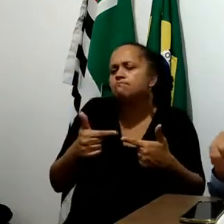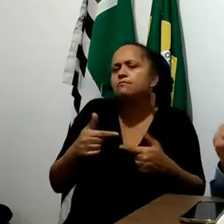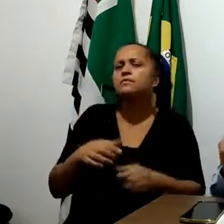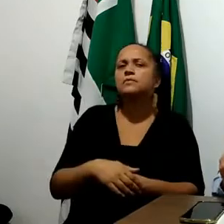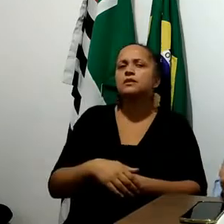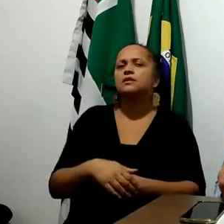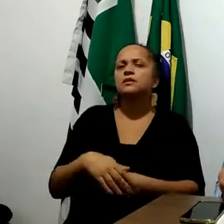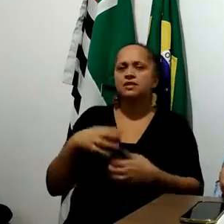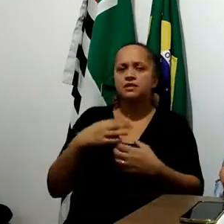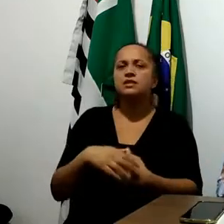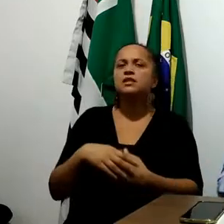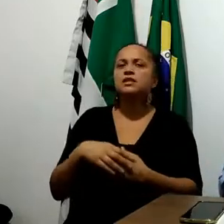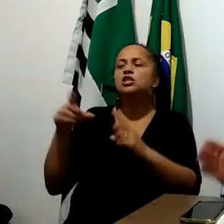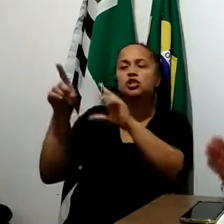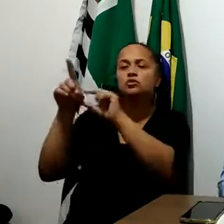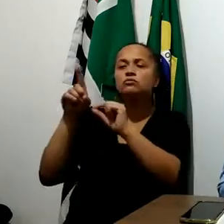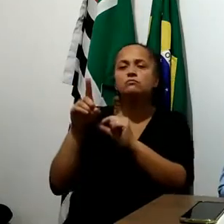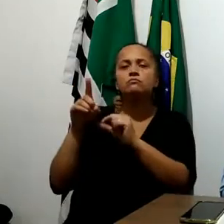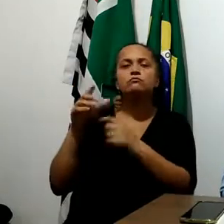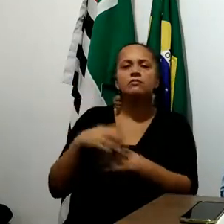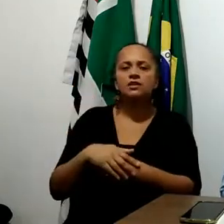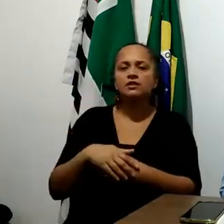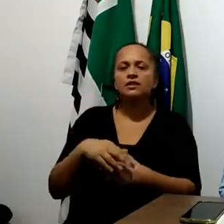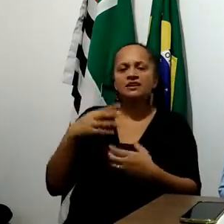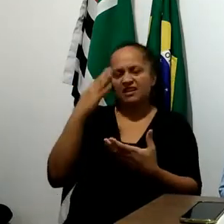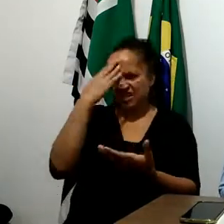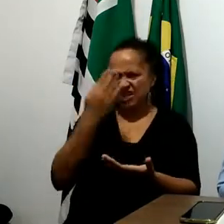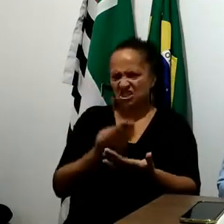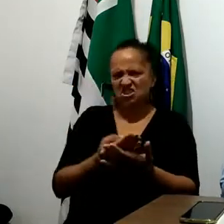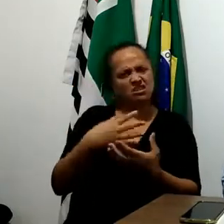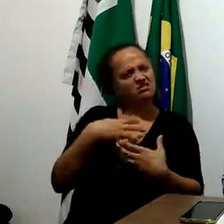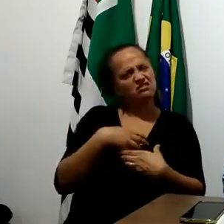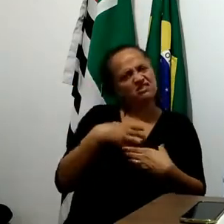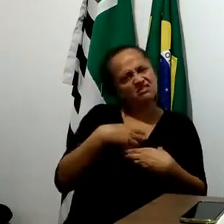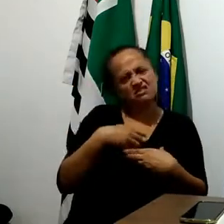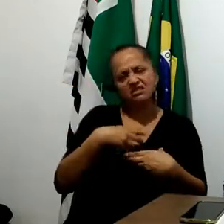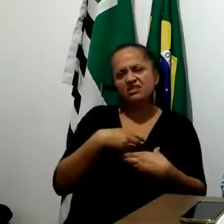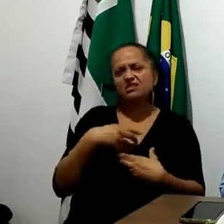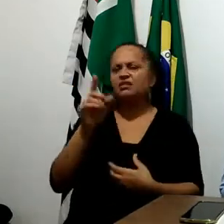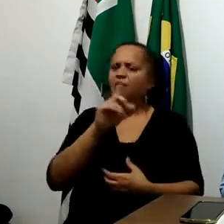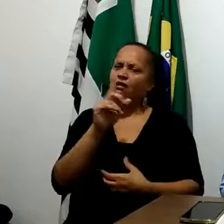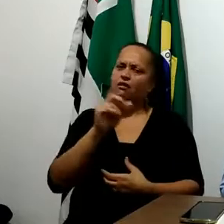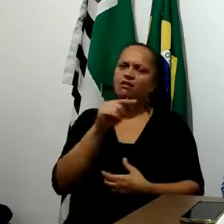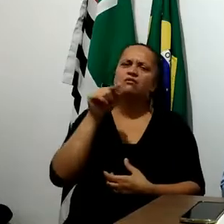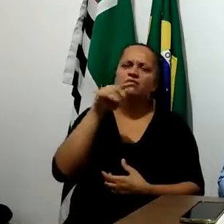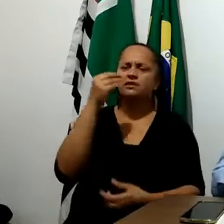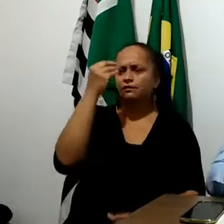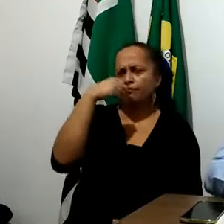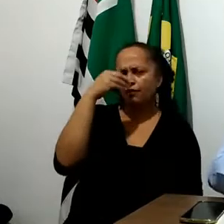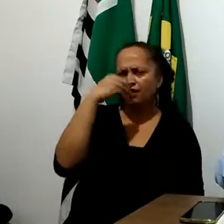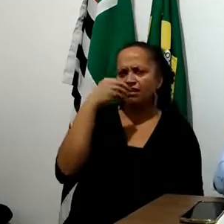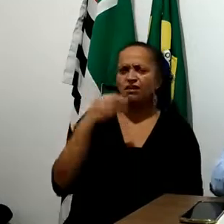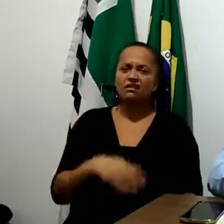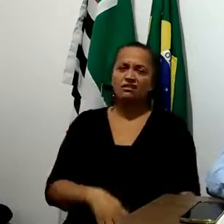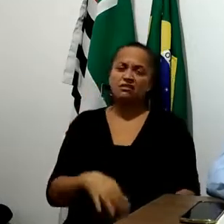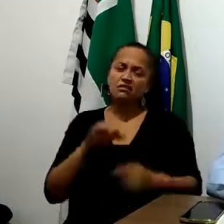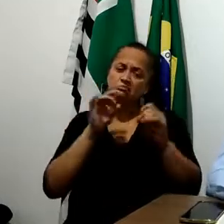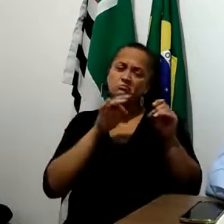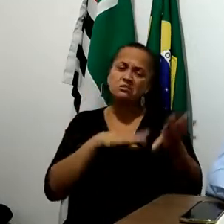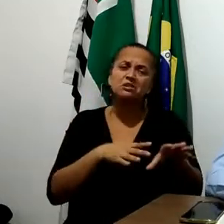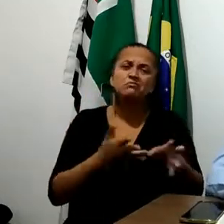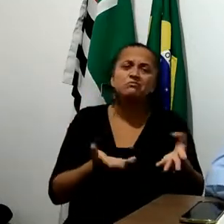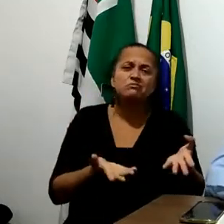nos próprios sentimentos. Porque se você for acreditar nos teus sentimentos, você vai desistir. Você não vai continuar